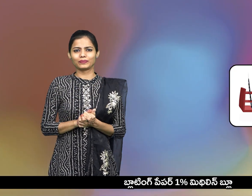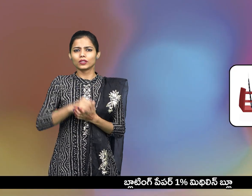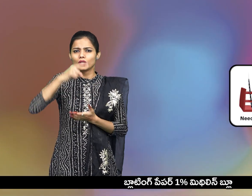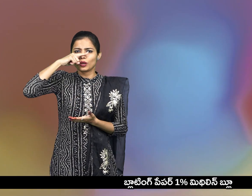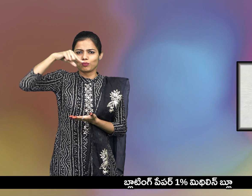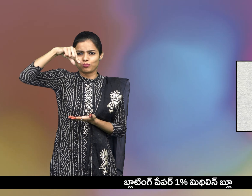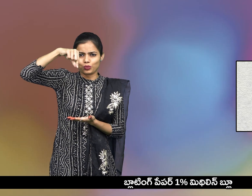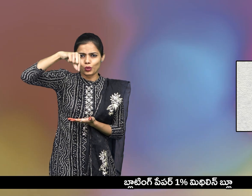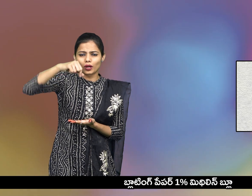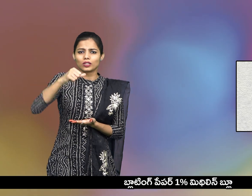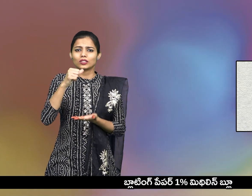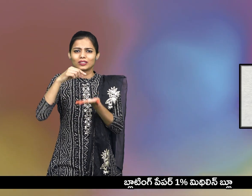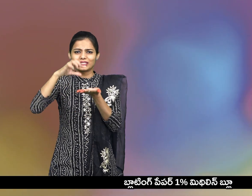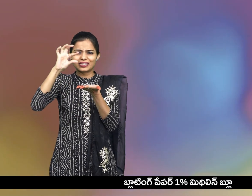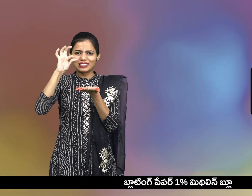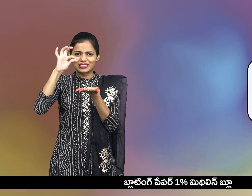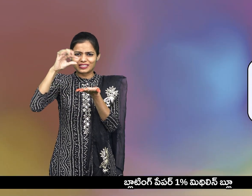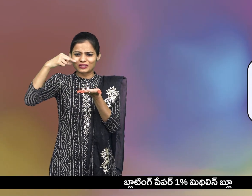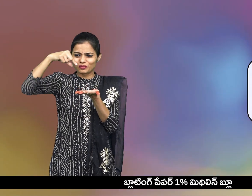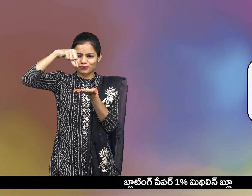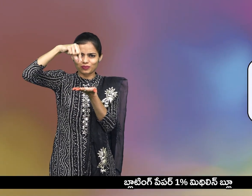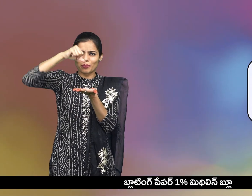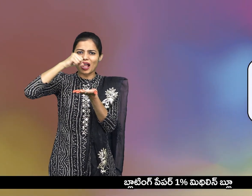బ్లాటింగ్ పేపర్ 1% మిథిలిన్ బ్లూ,